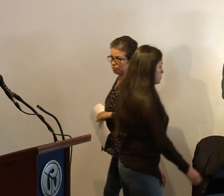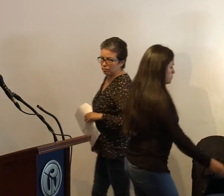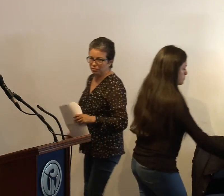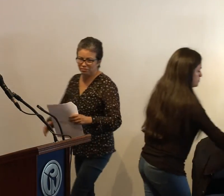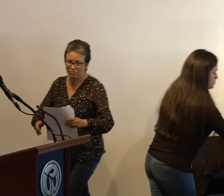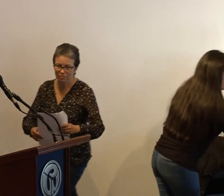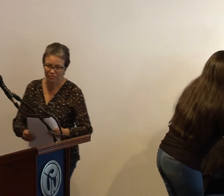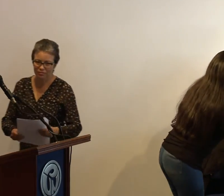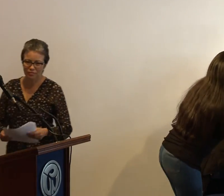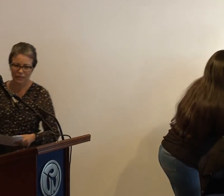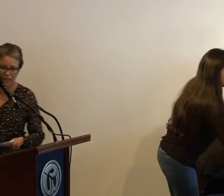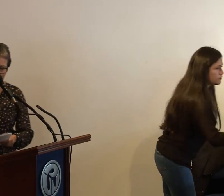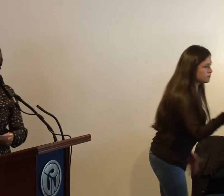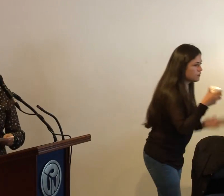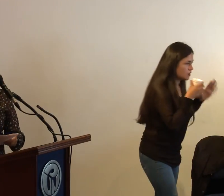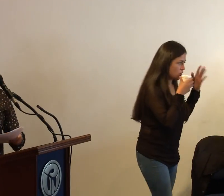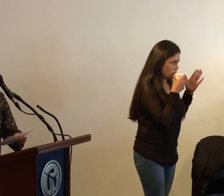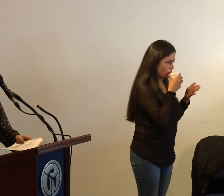Pili.